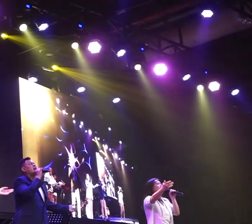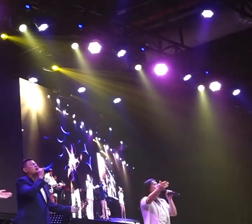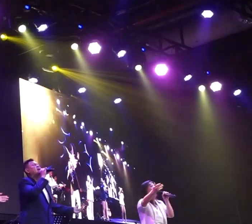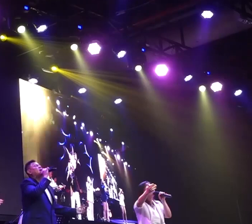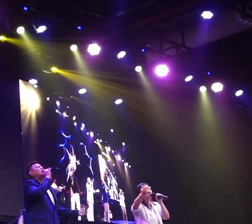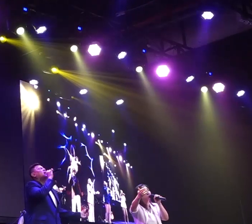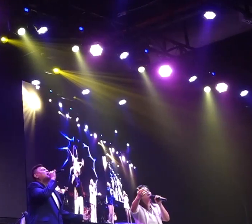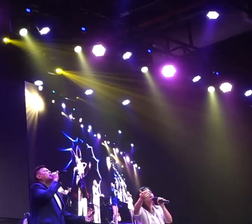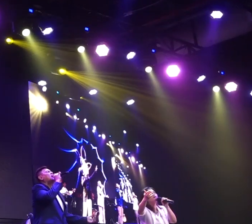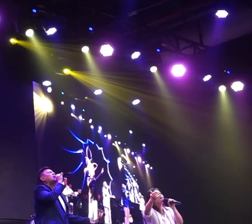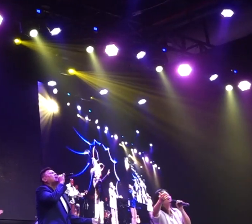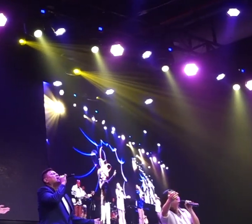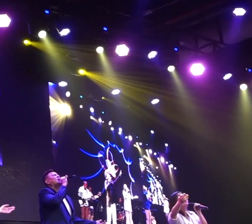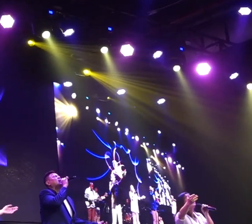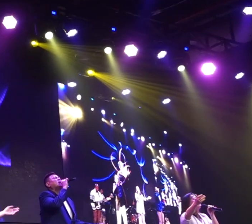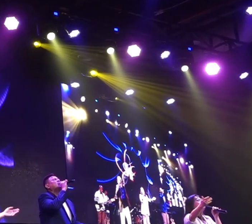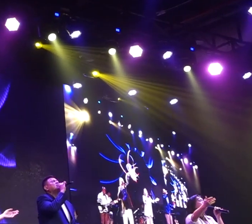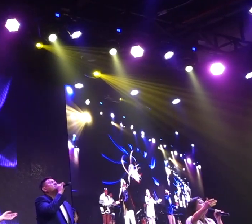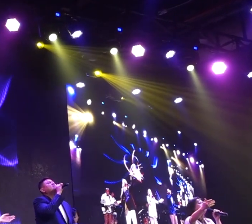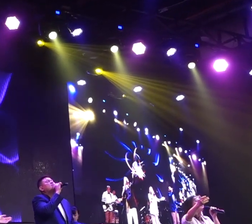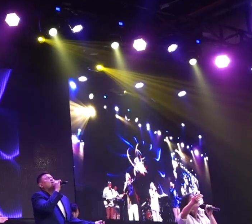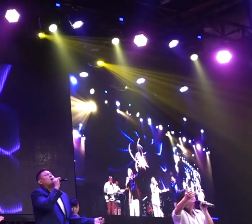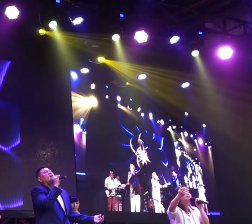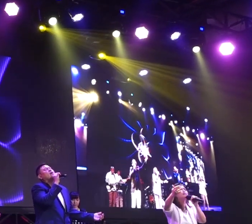Kau besertaku.